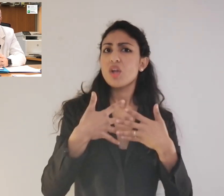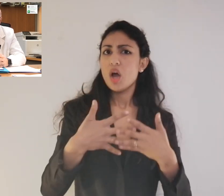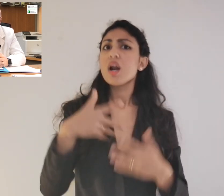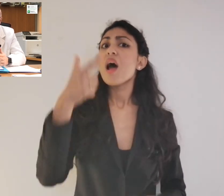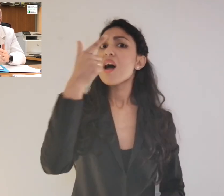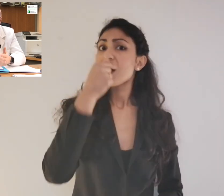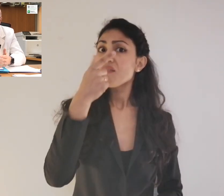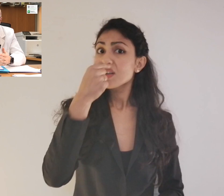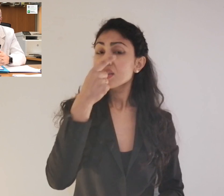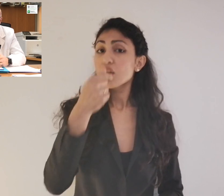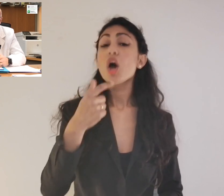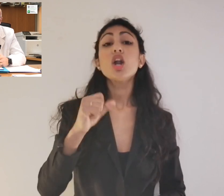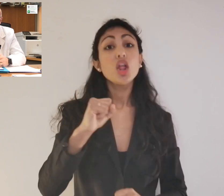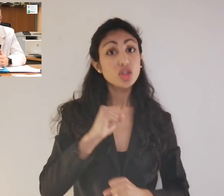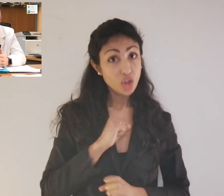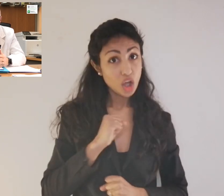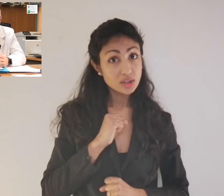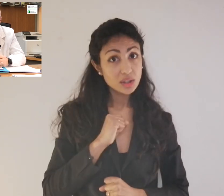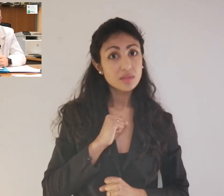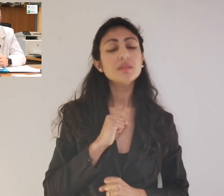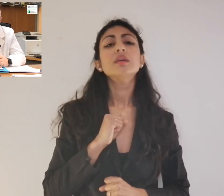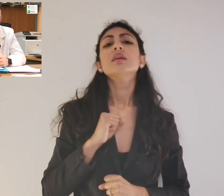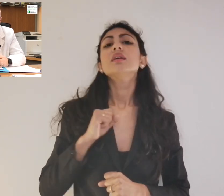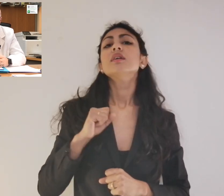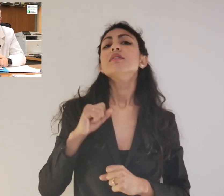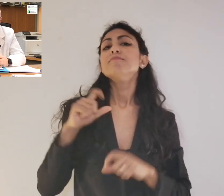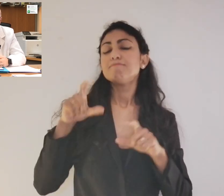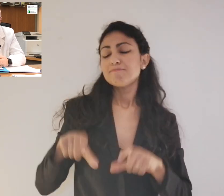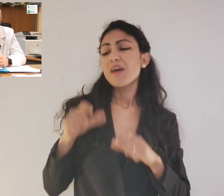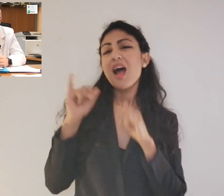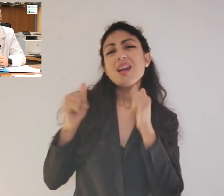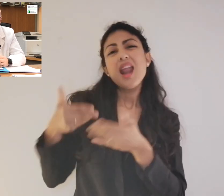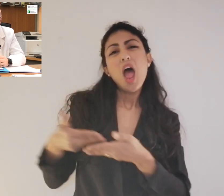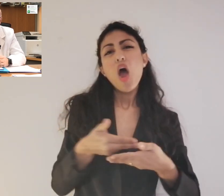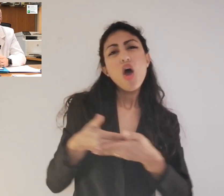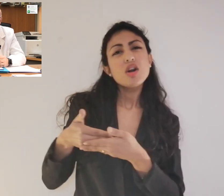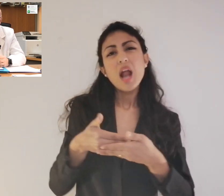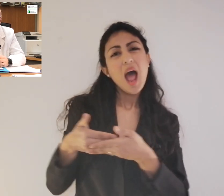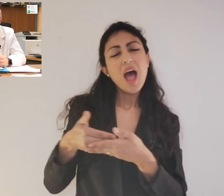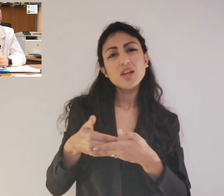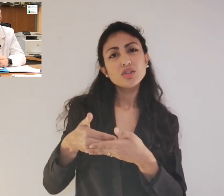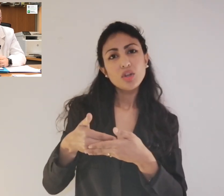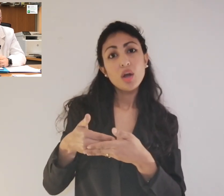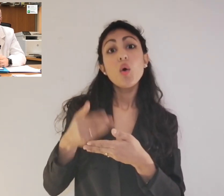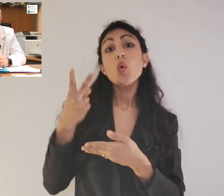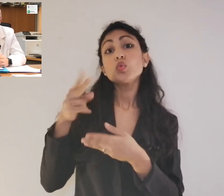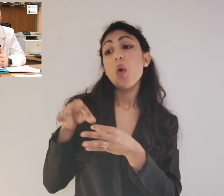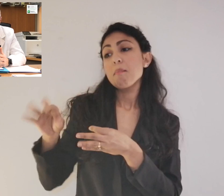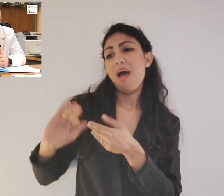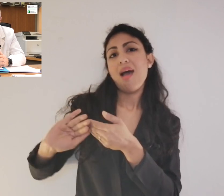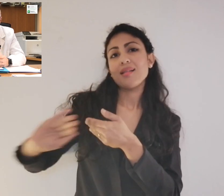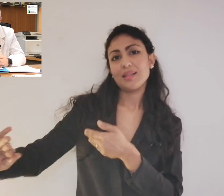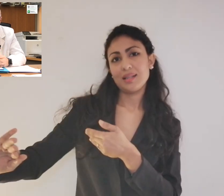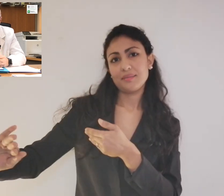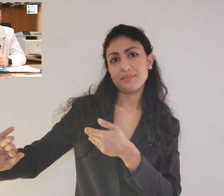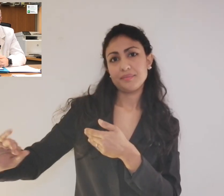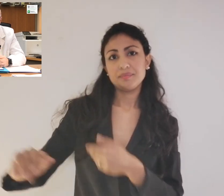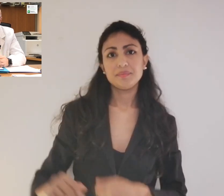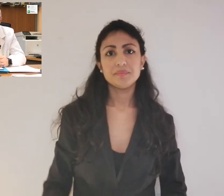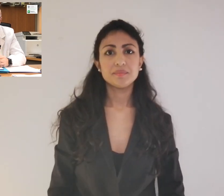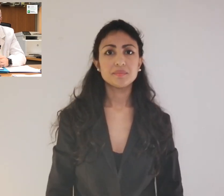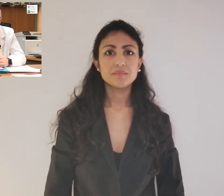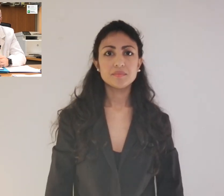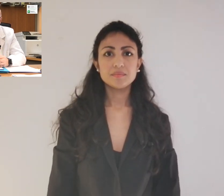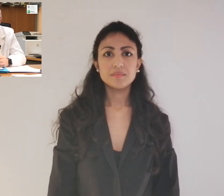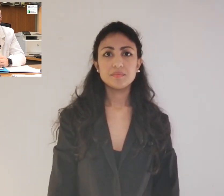il neonato a distanza di almeno 2 metri quando appunto si è in una condizione di rischio di